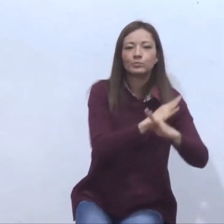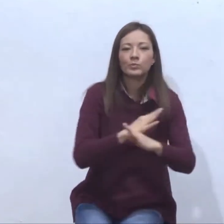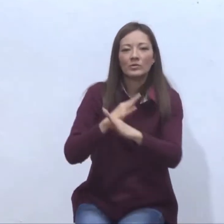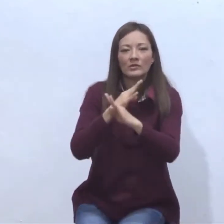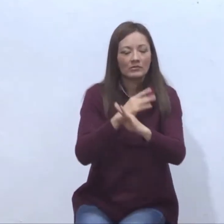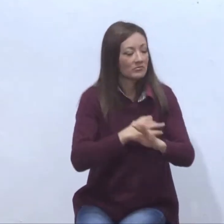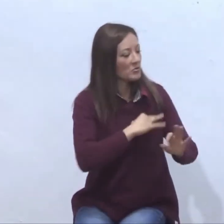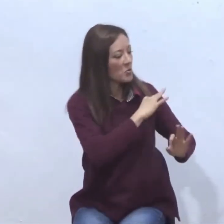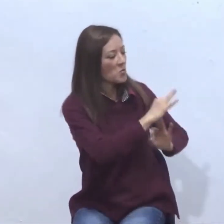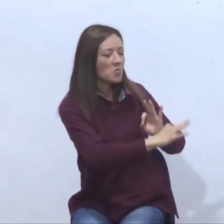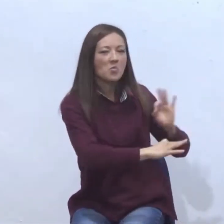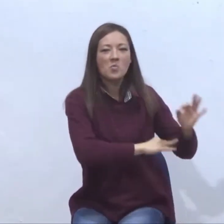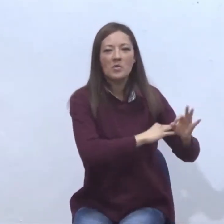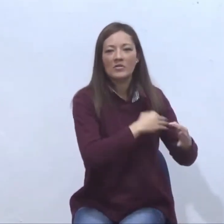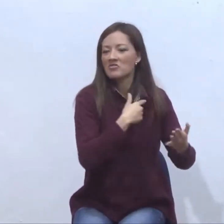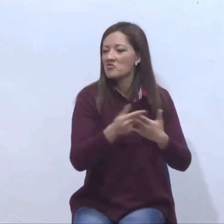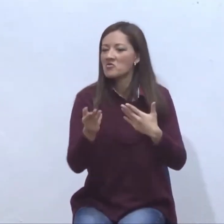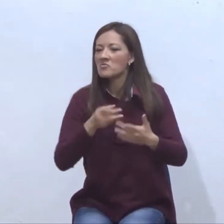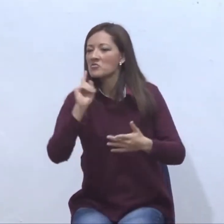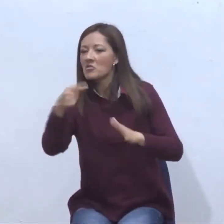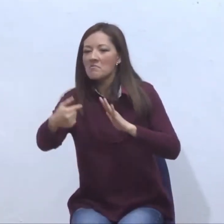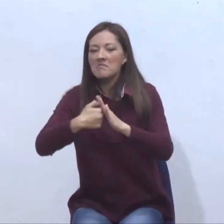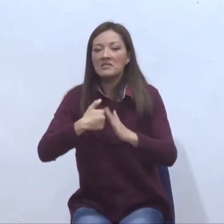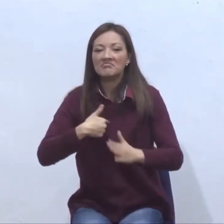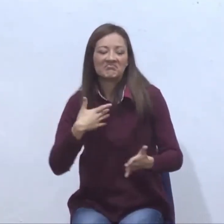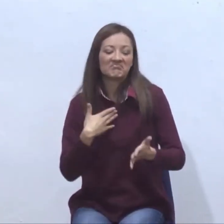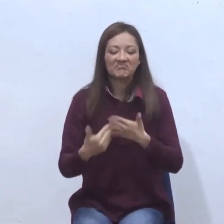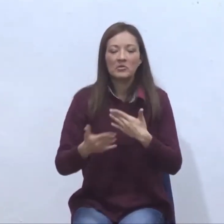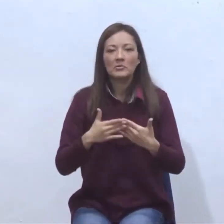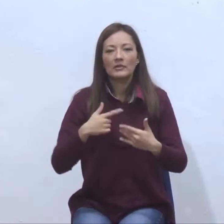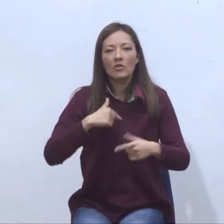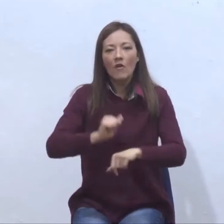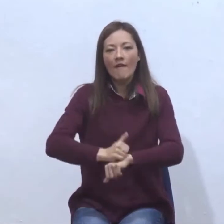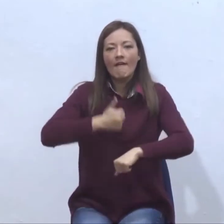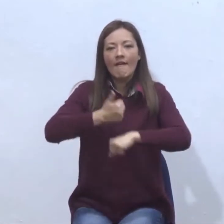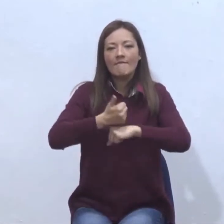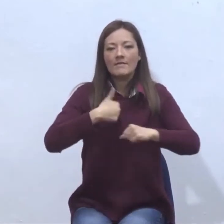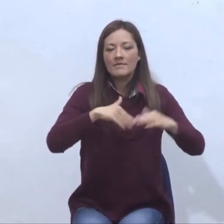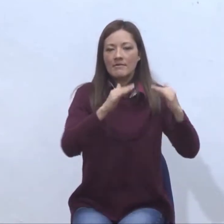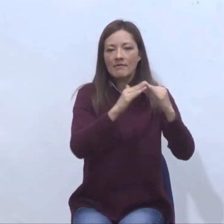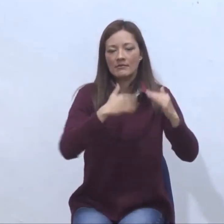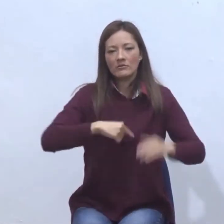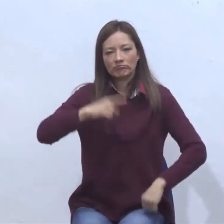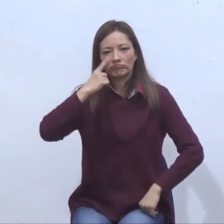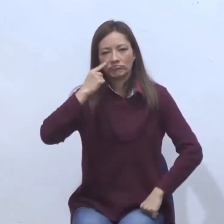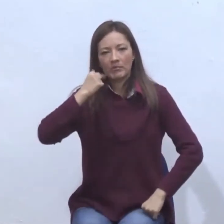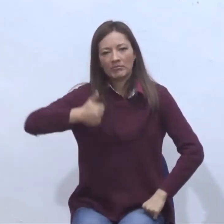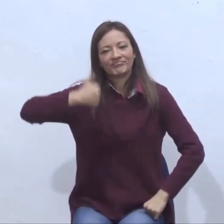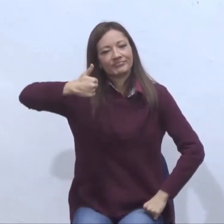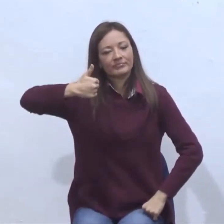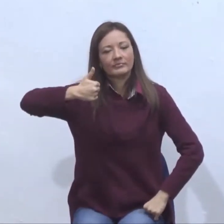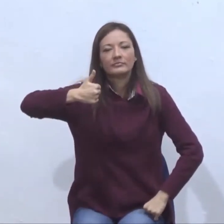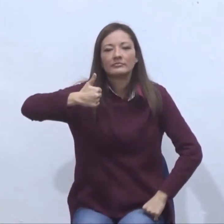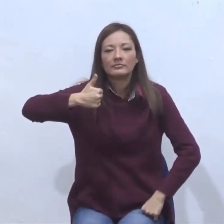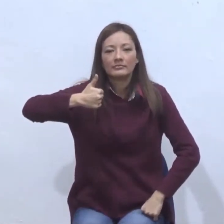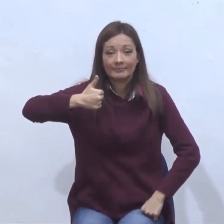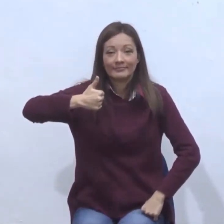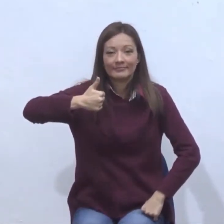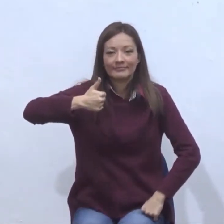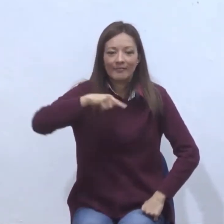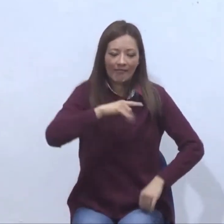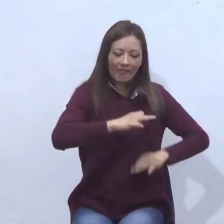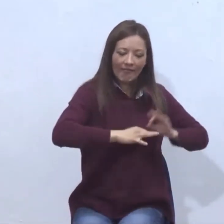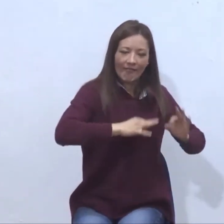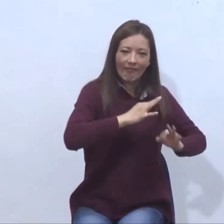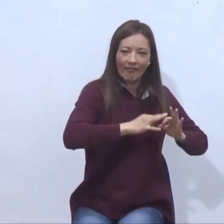vida por él, en especial el jefe de la casa, en especial el que es el patriarca, en especial el que lleva el nombre.